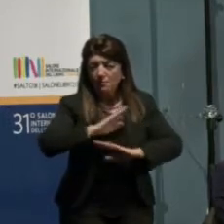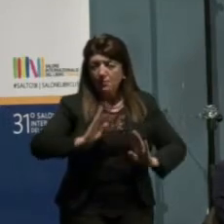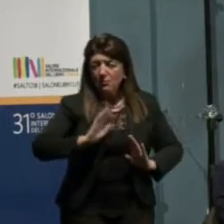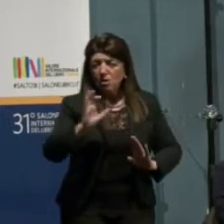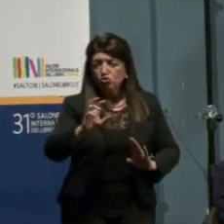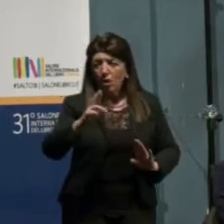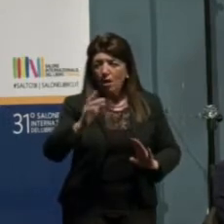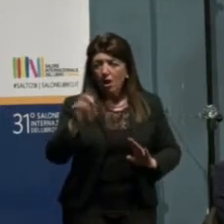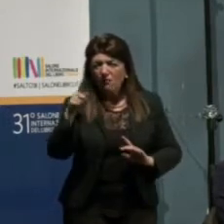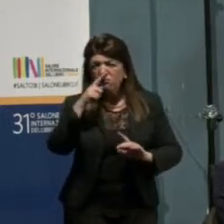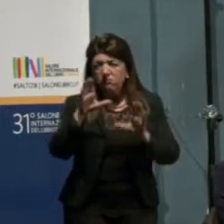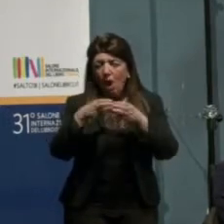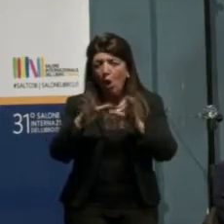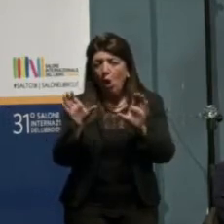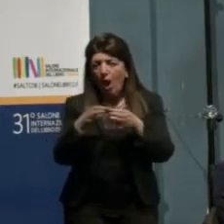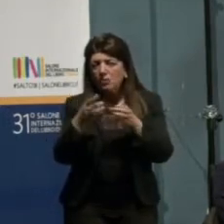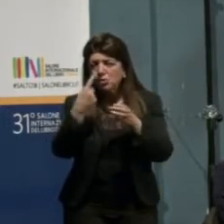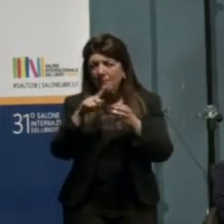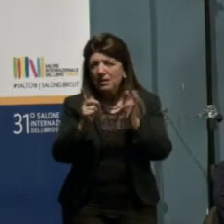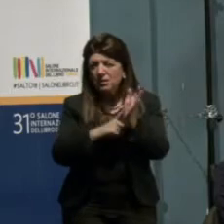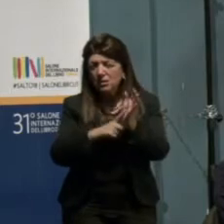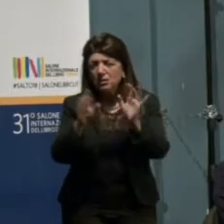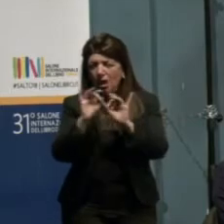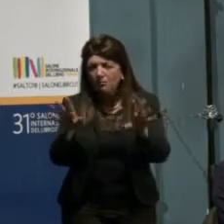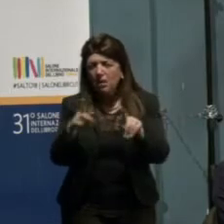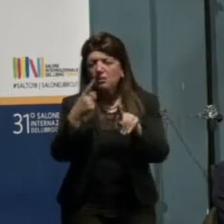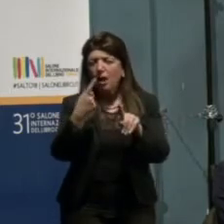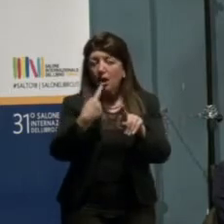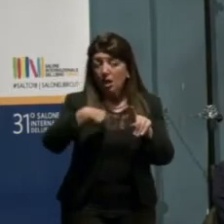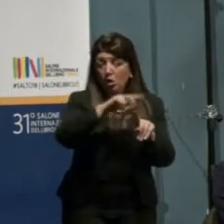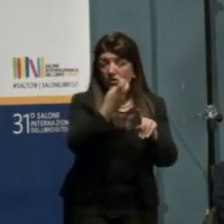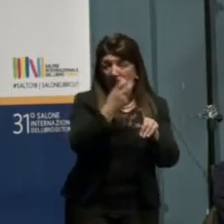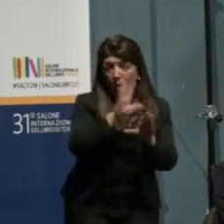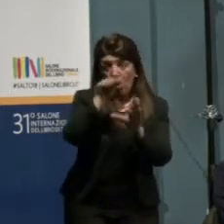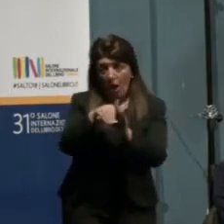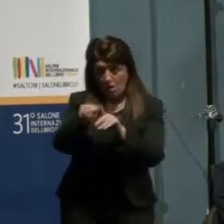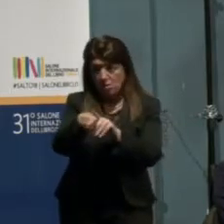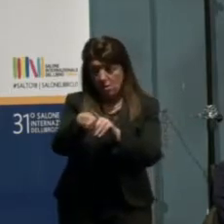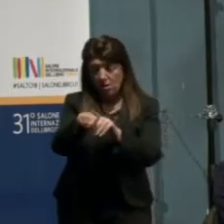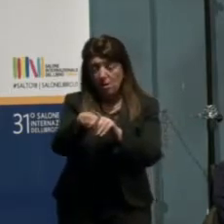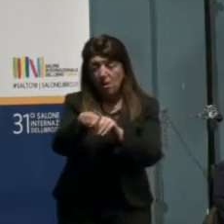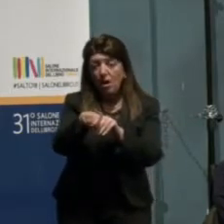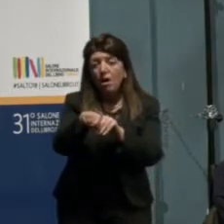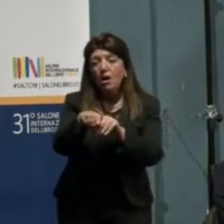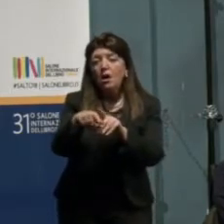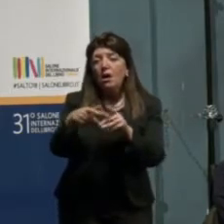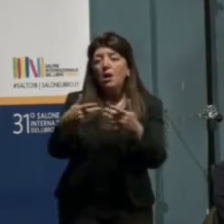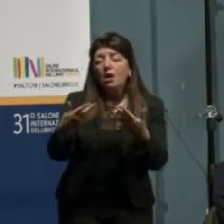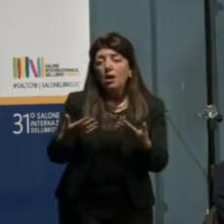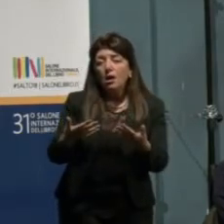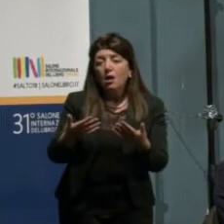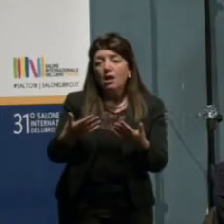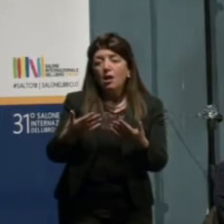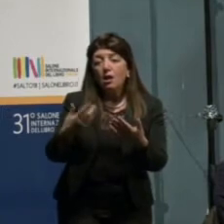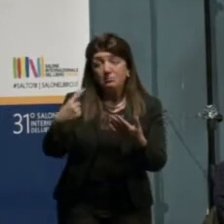la coalizione per i diritti per la libertà alla quale appartengono i nostri avvocati e mi